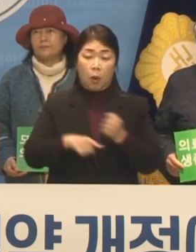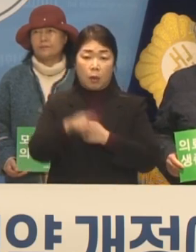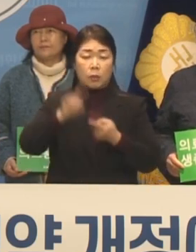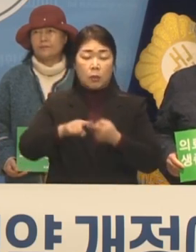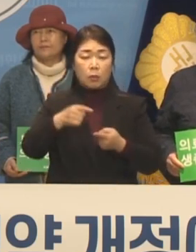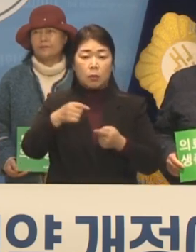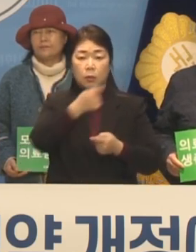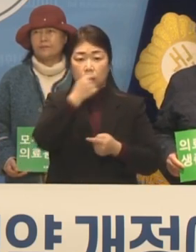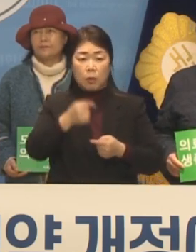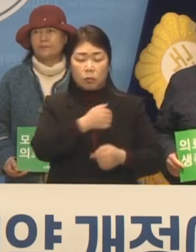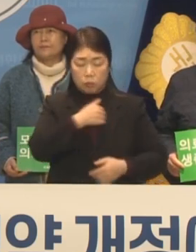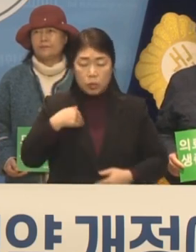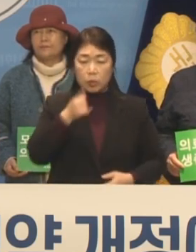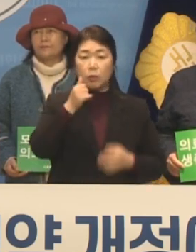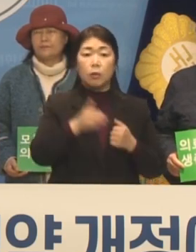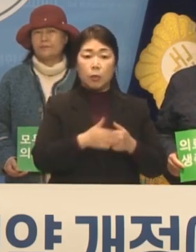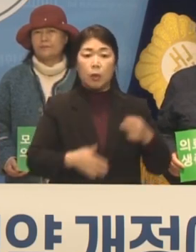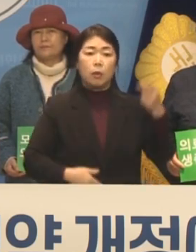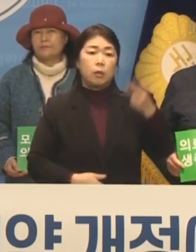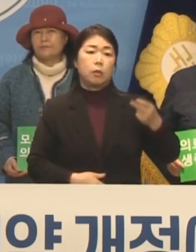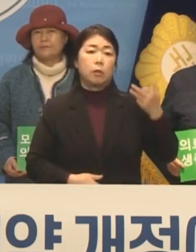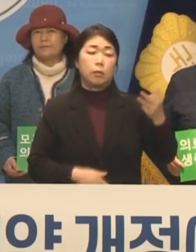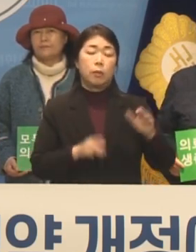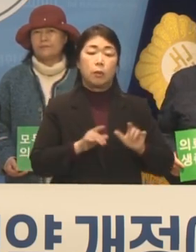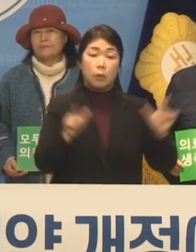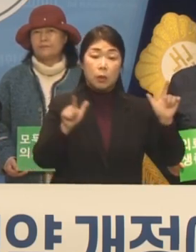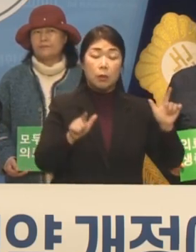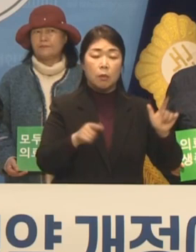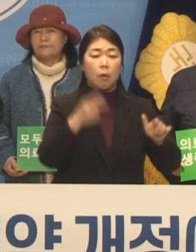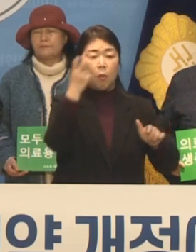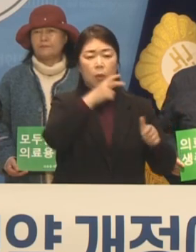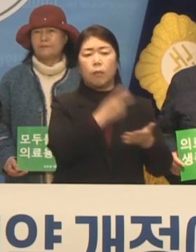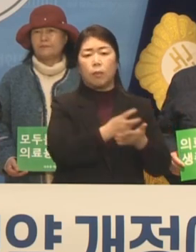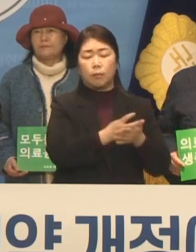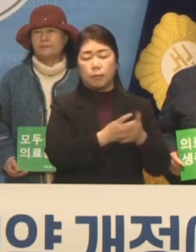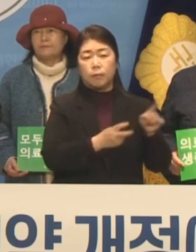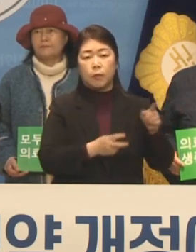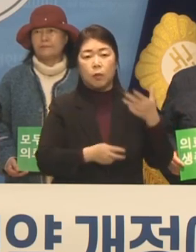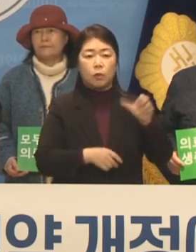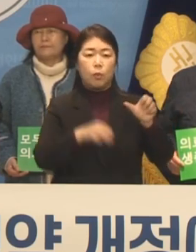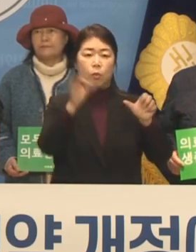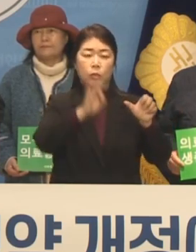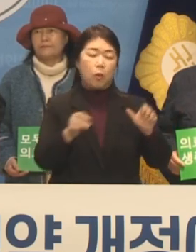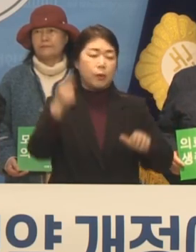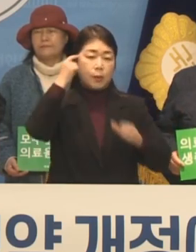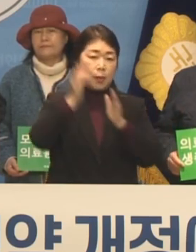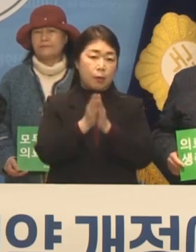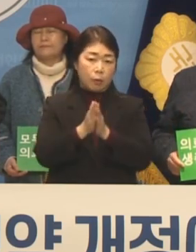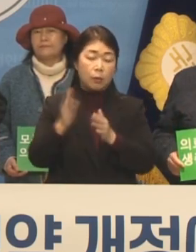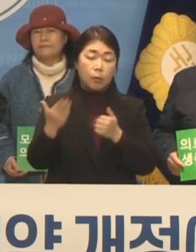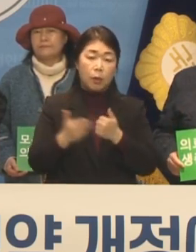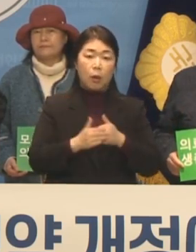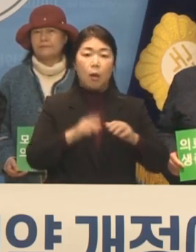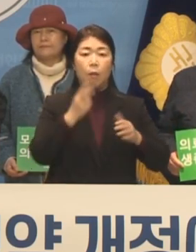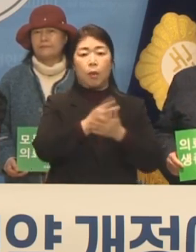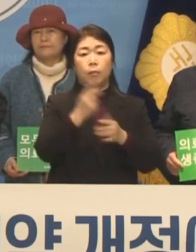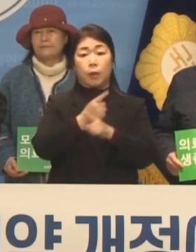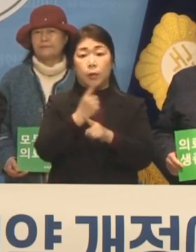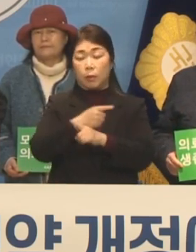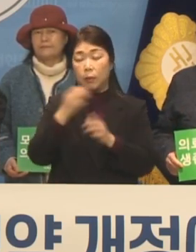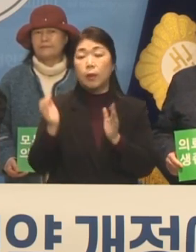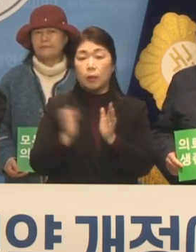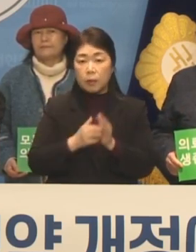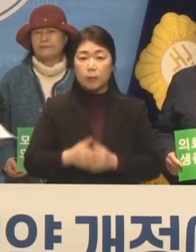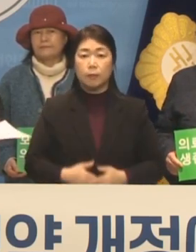충분했길래 2018년 20대 국회에서 마약류 관리법은 95%의 찬성으로 국회에서 법 개정이